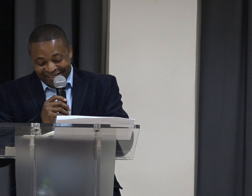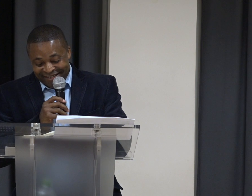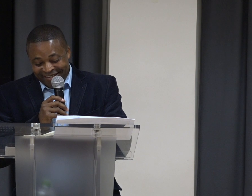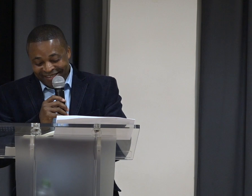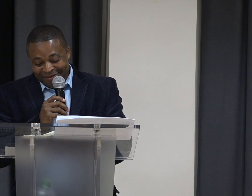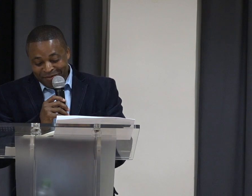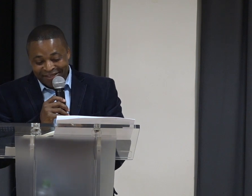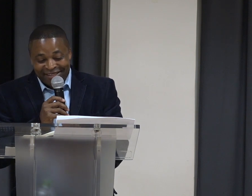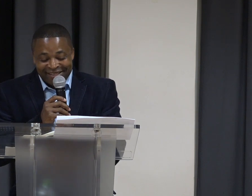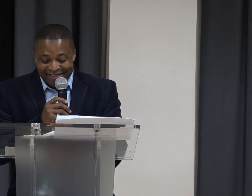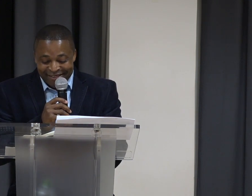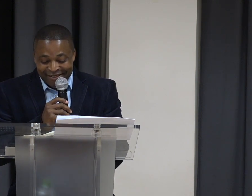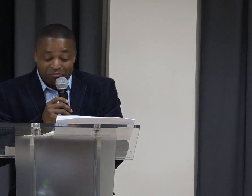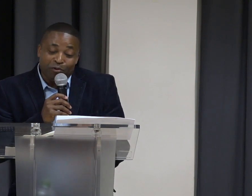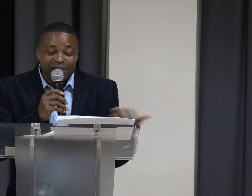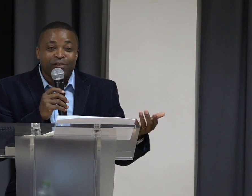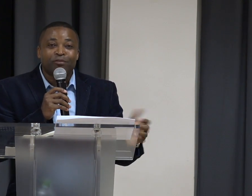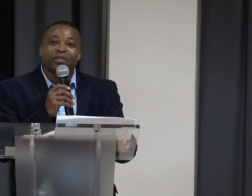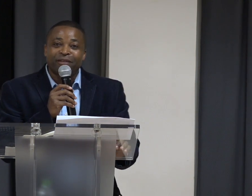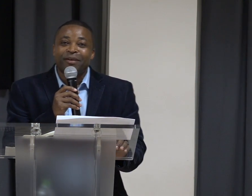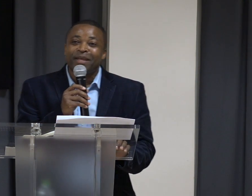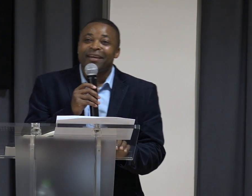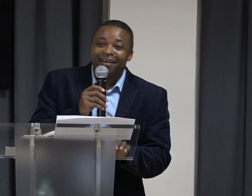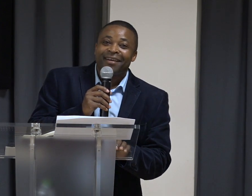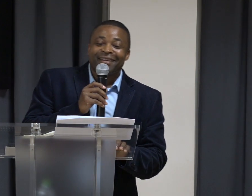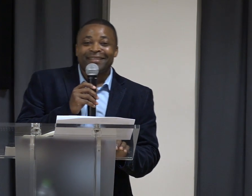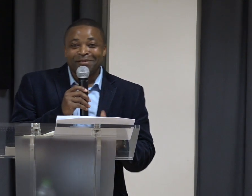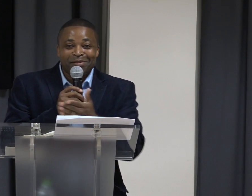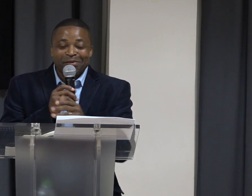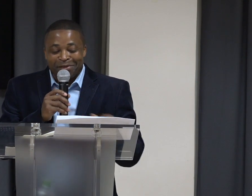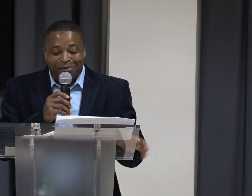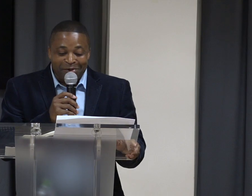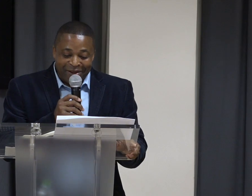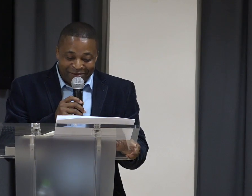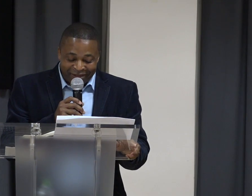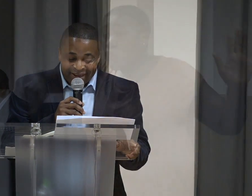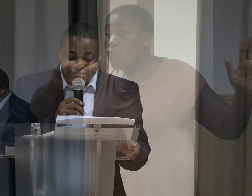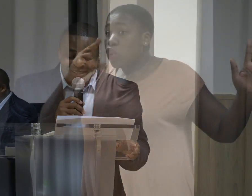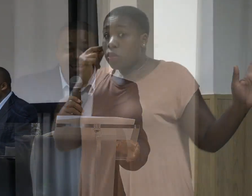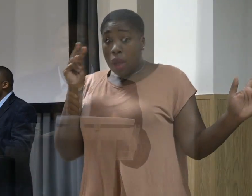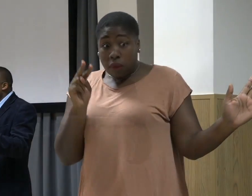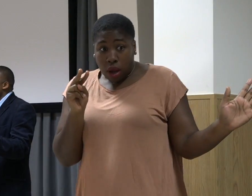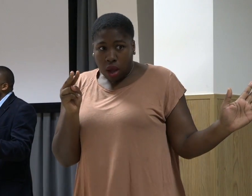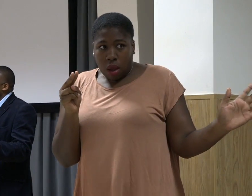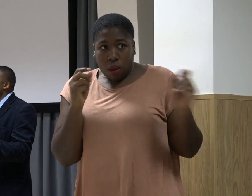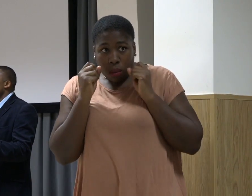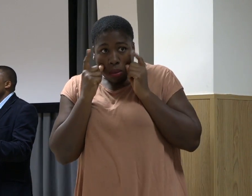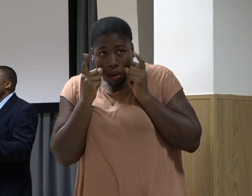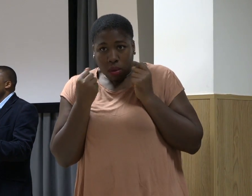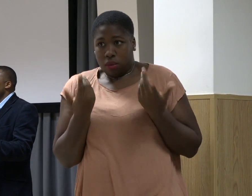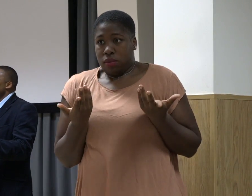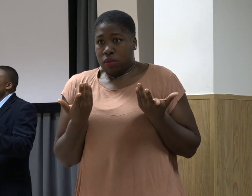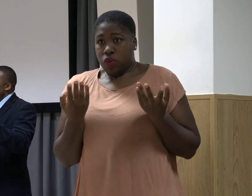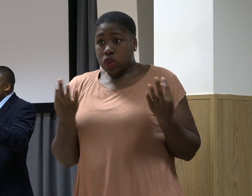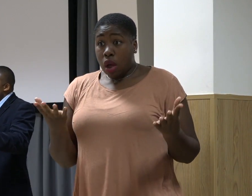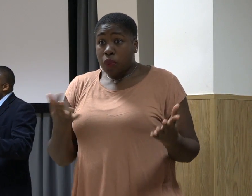C'est vraiment... Bon, le Seigneur sait toujours ce qu'il fait, mais c'est ce que d'autres frères Alain dit, il prend son temps.